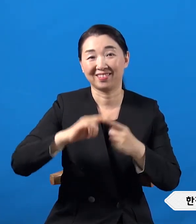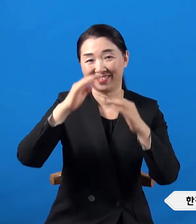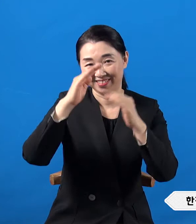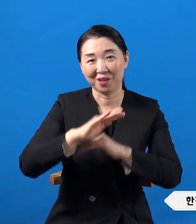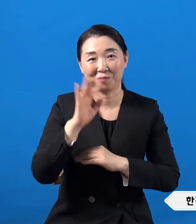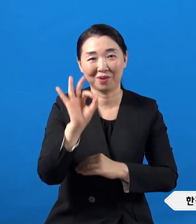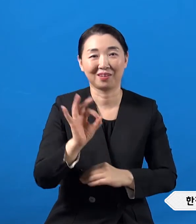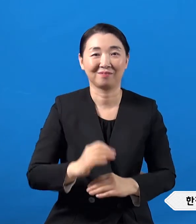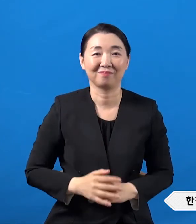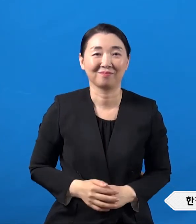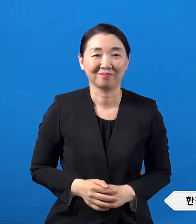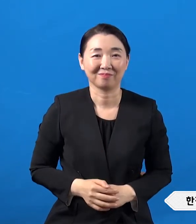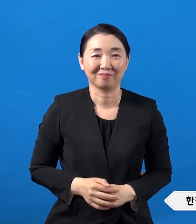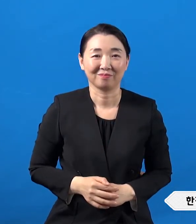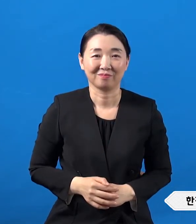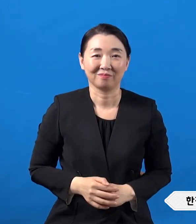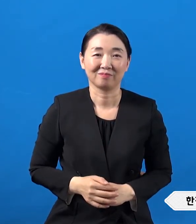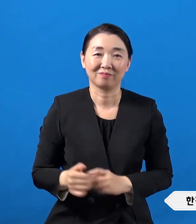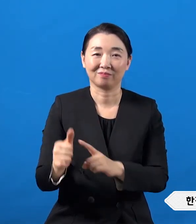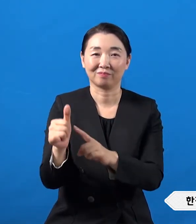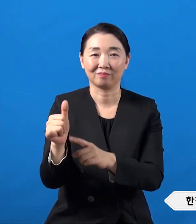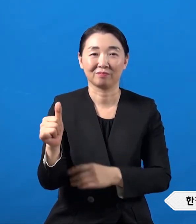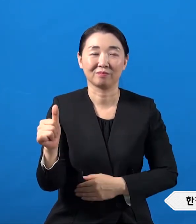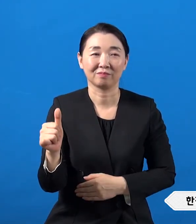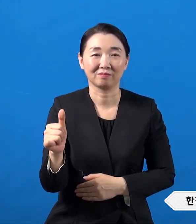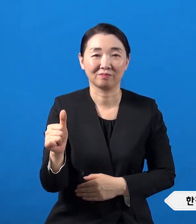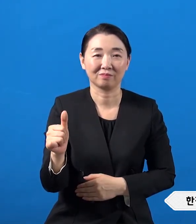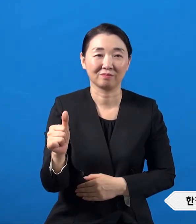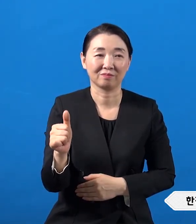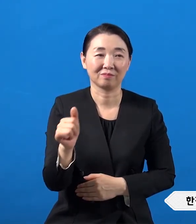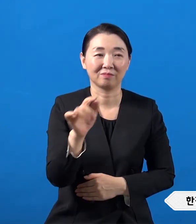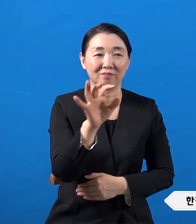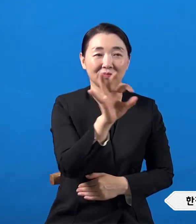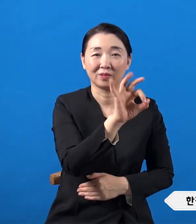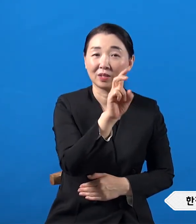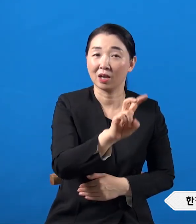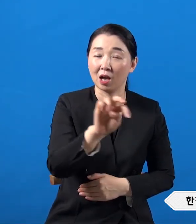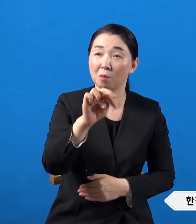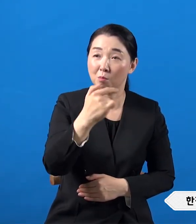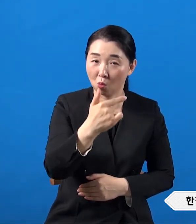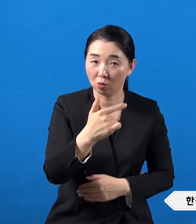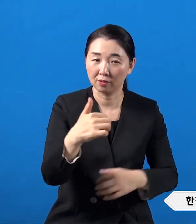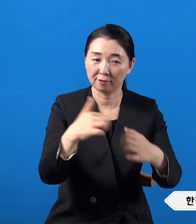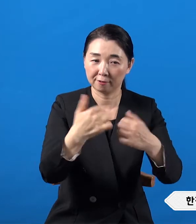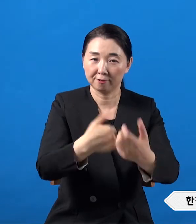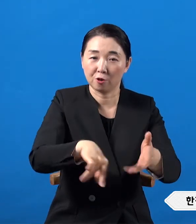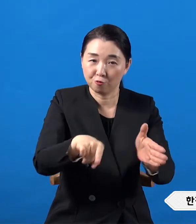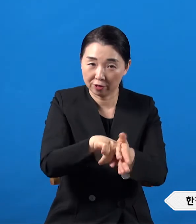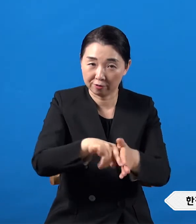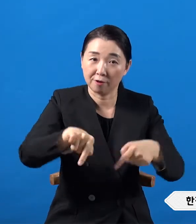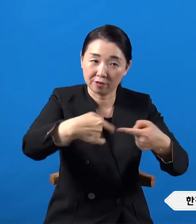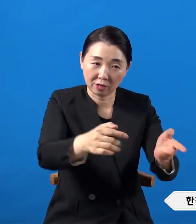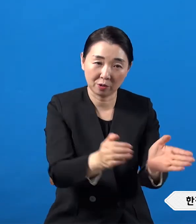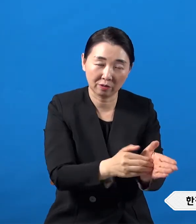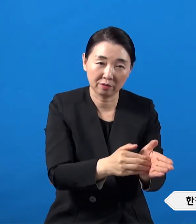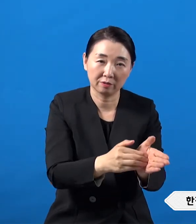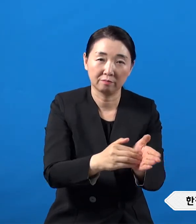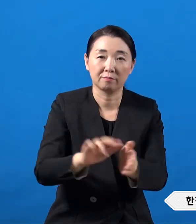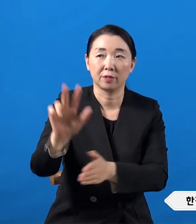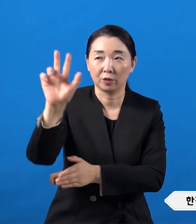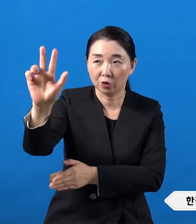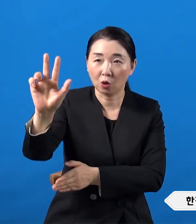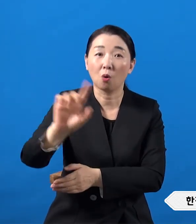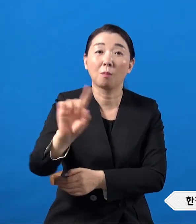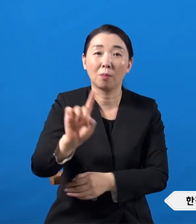좀 살펴보려고 합니다. 입다가 암몬과의 전쟁을 하기 위해서 전쟁터로 나가면서 이런